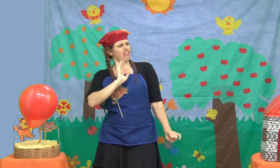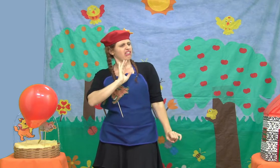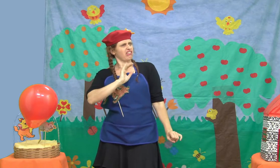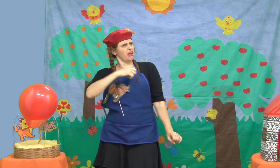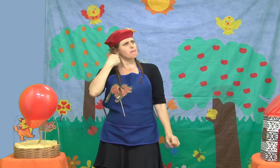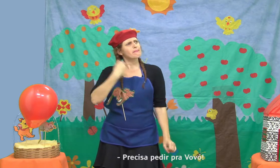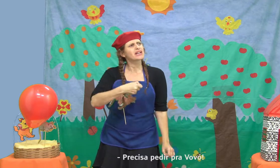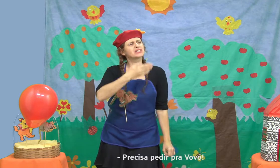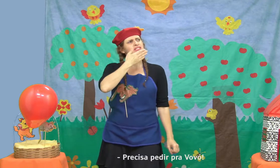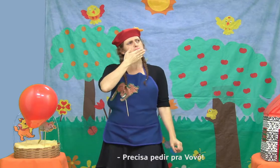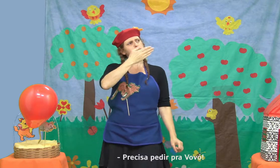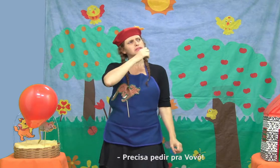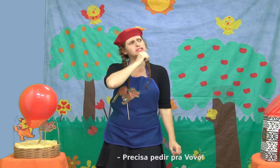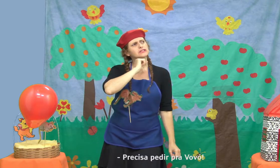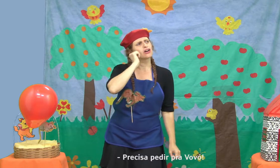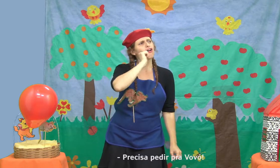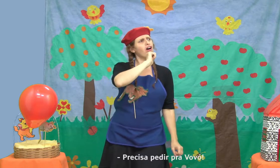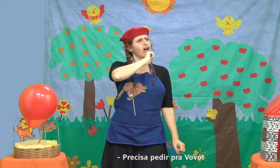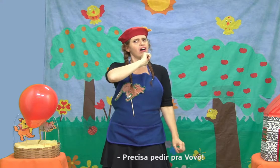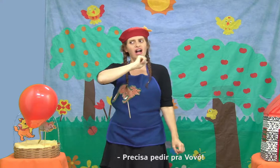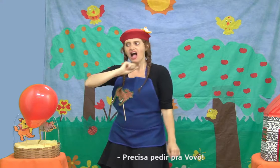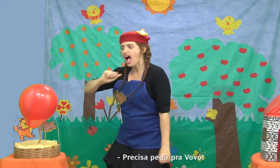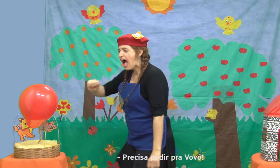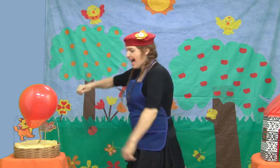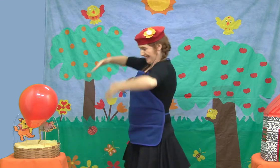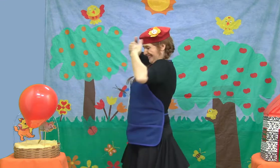precisa pedir pra voar